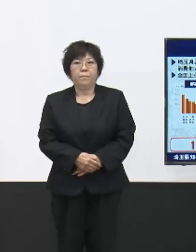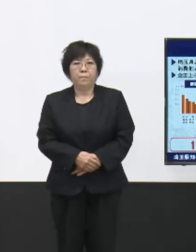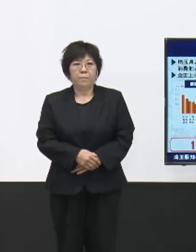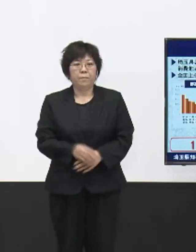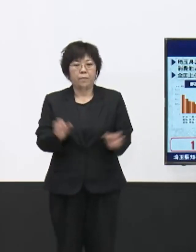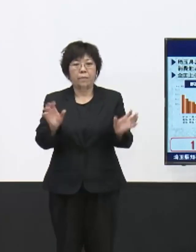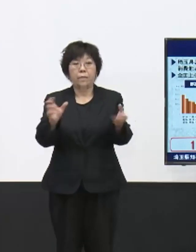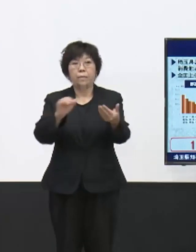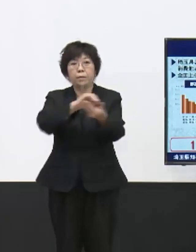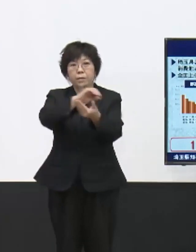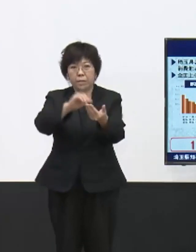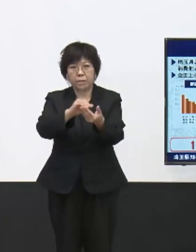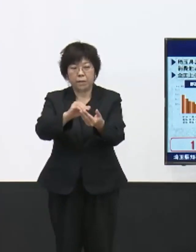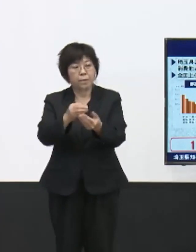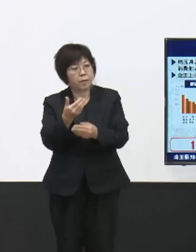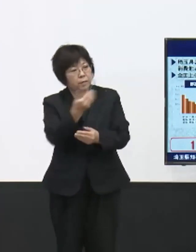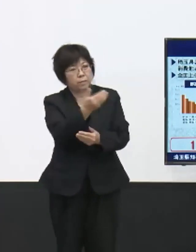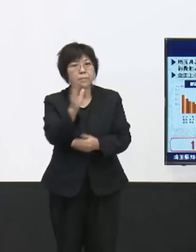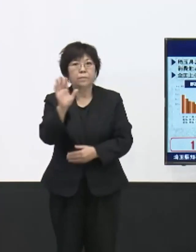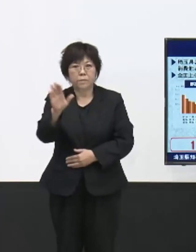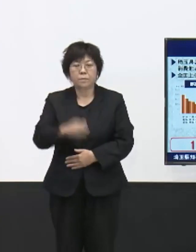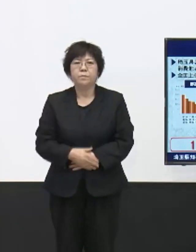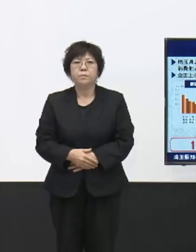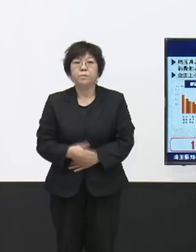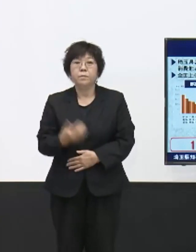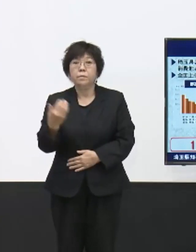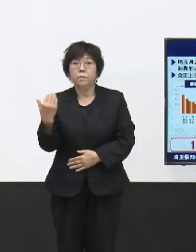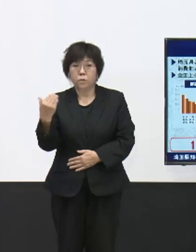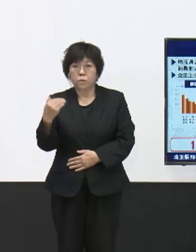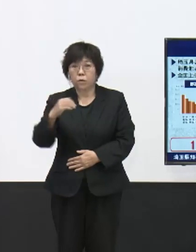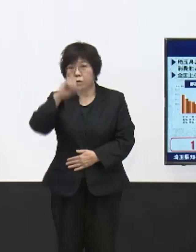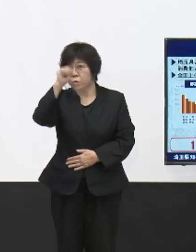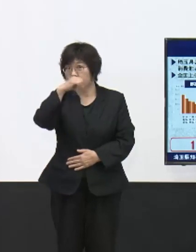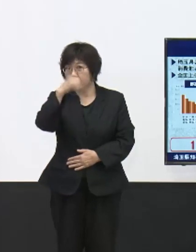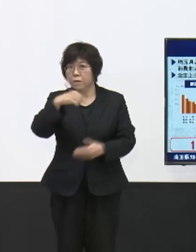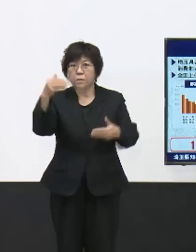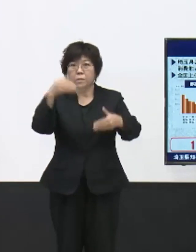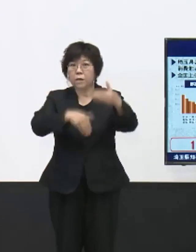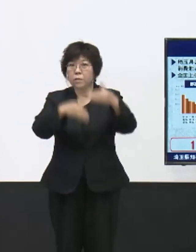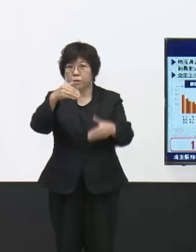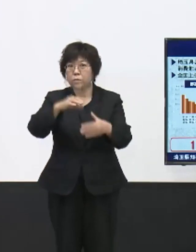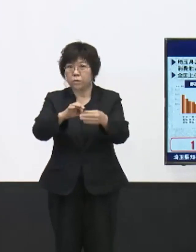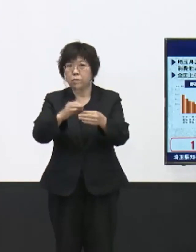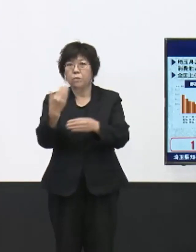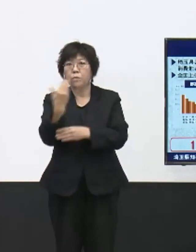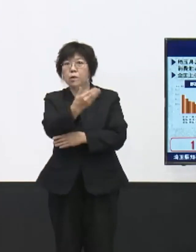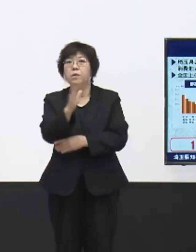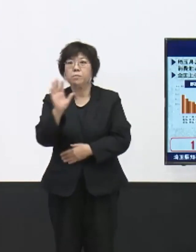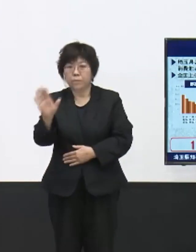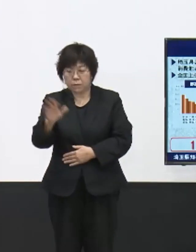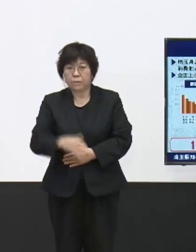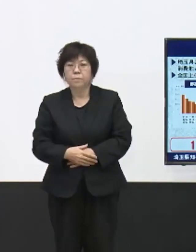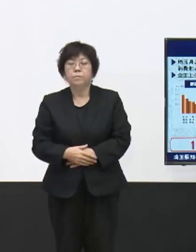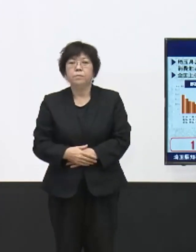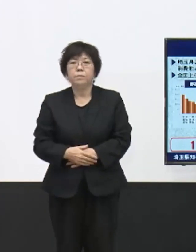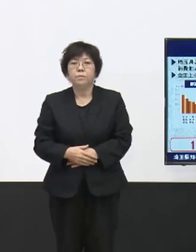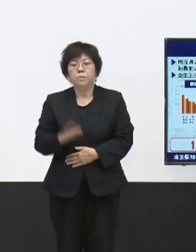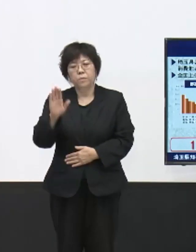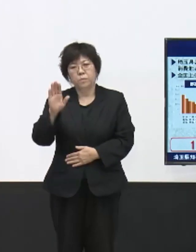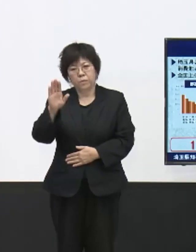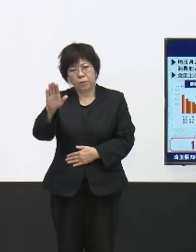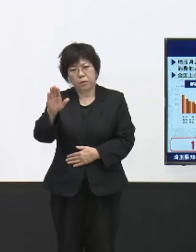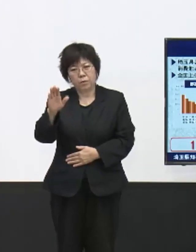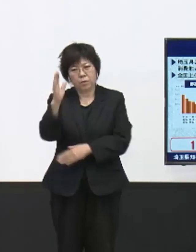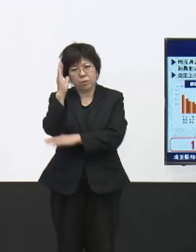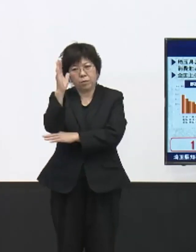テレビ埼玉の澤です。先ほど知事、衆院選の関係についてお伺いしたいんですけれども、先ほど知事、今後の政策